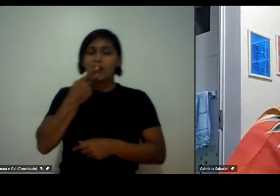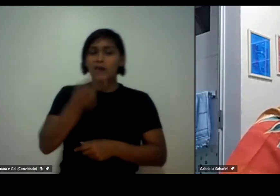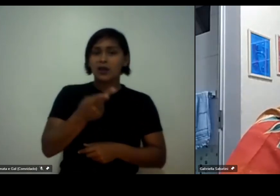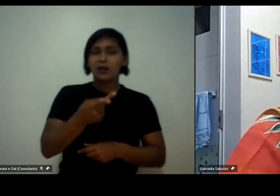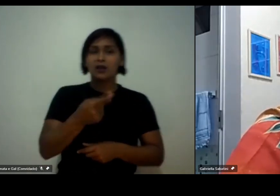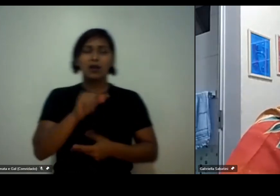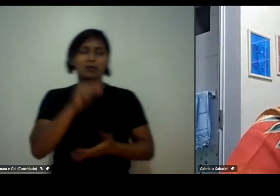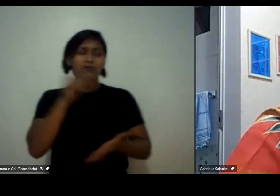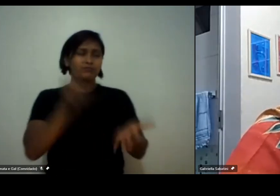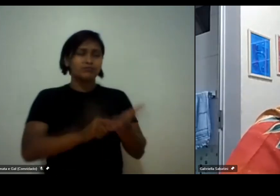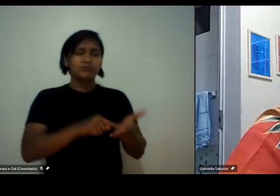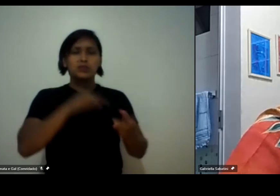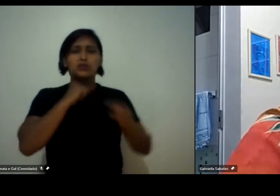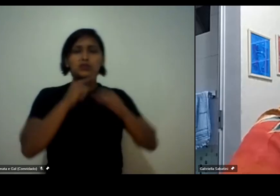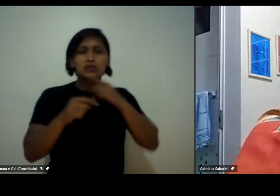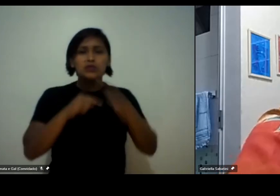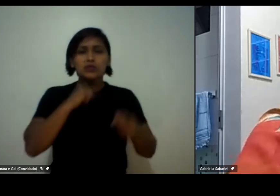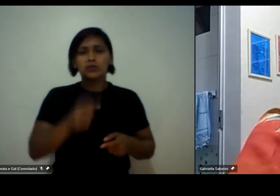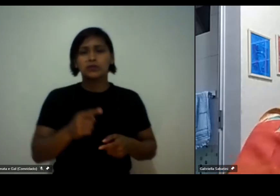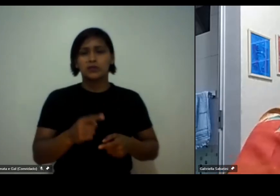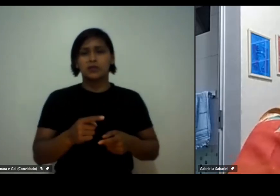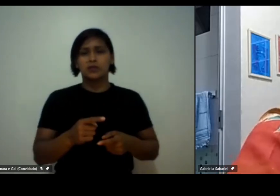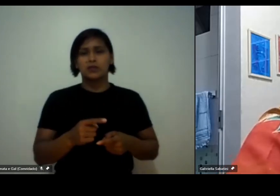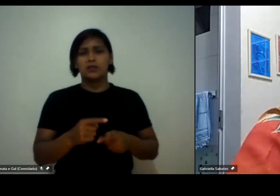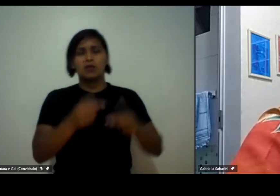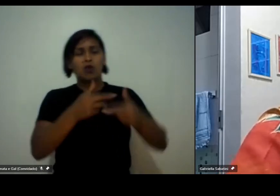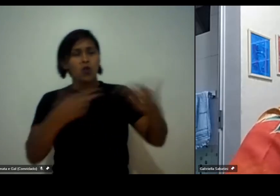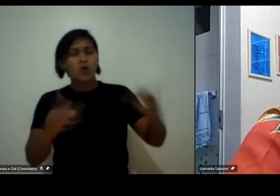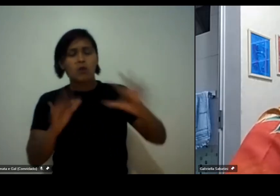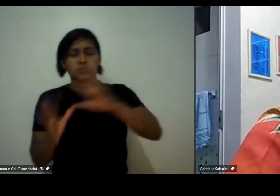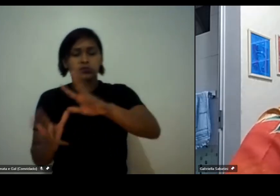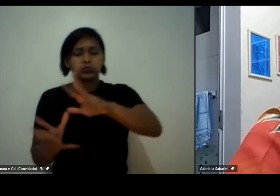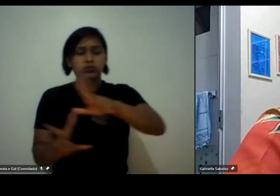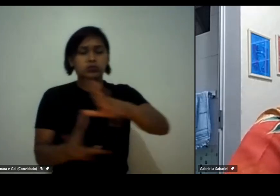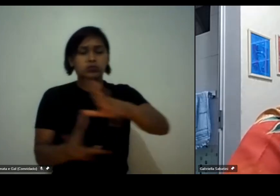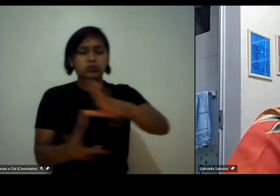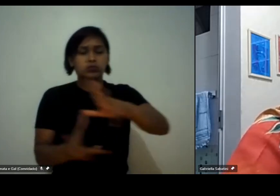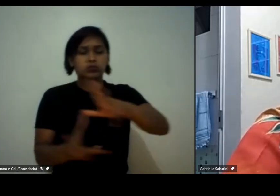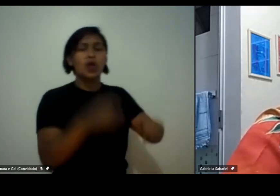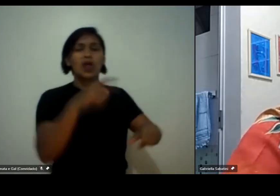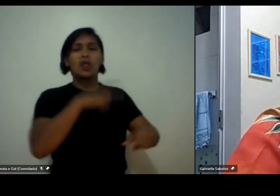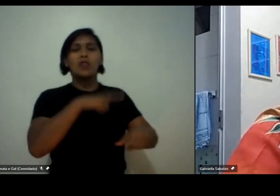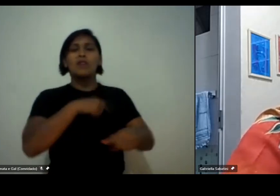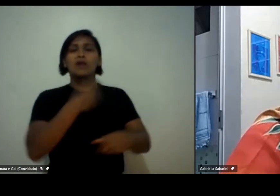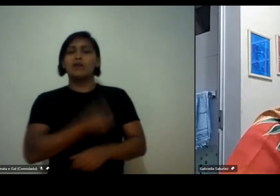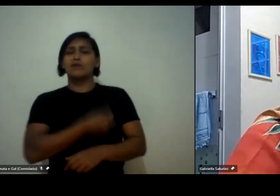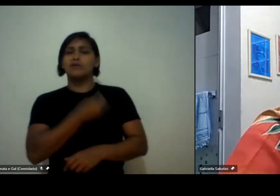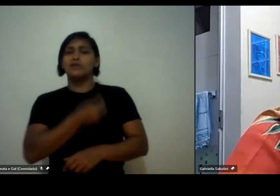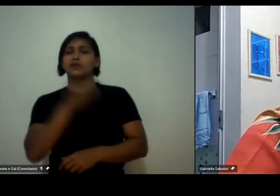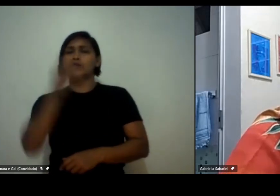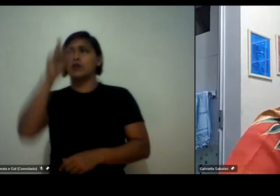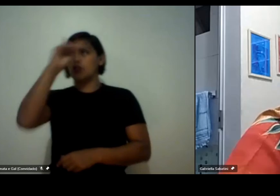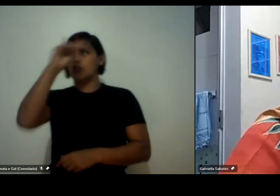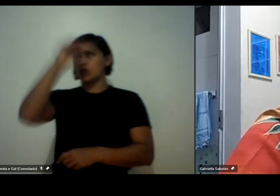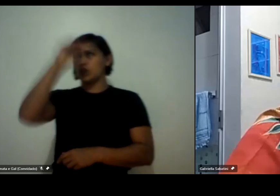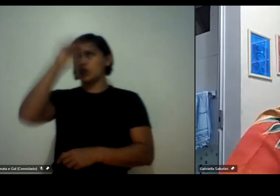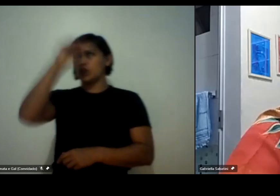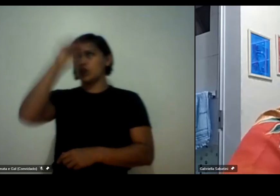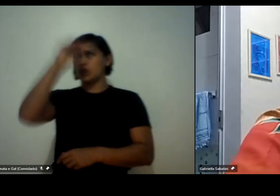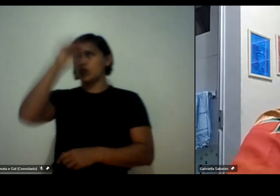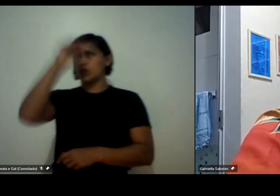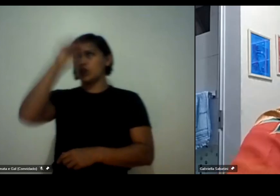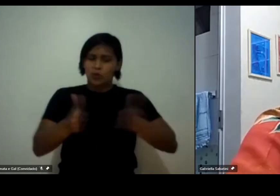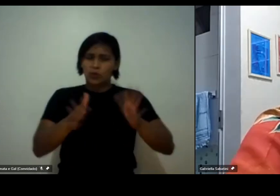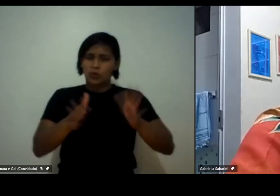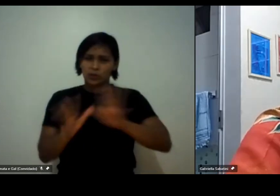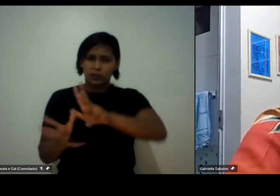pontuação indecisa, interestelar. Quantos mundos habitáveis existem? Seria Deus a única coisa que transcende tempo e espaço?